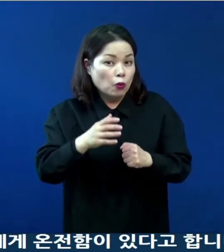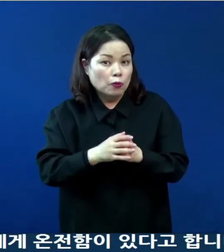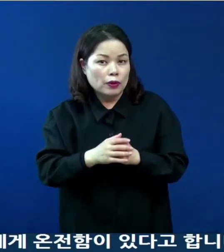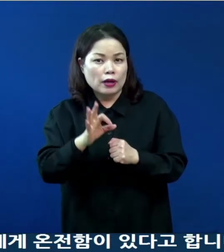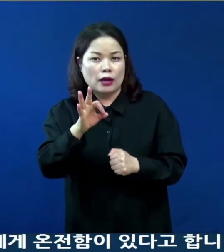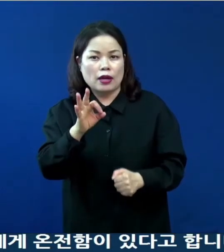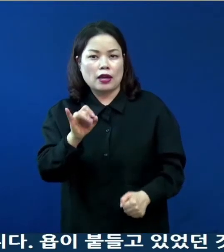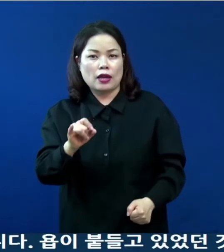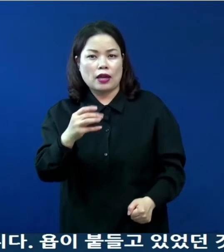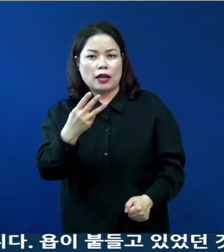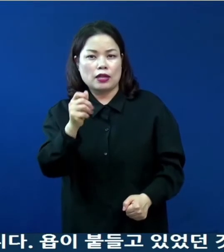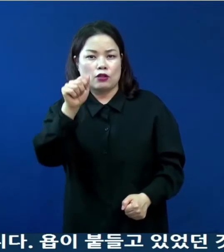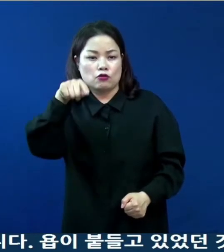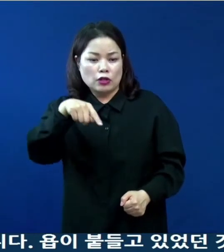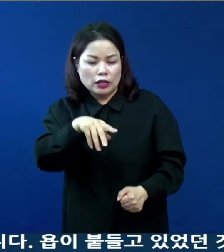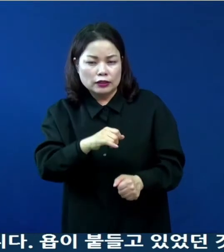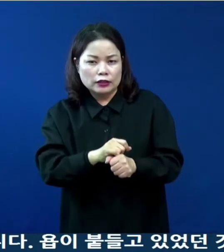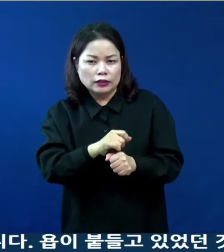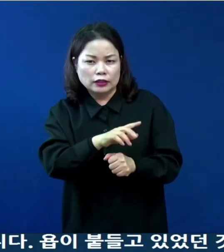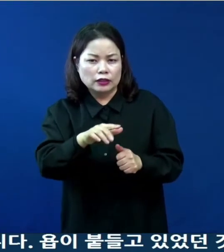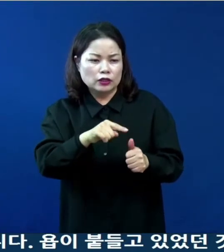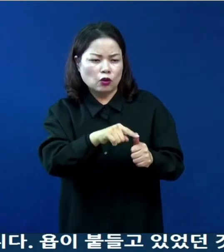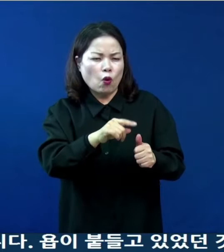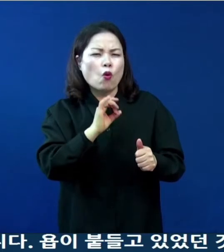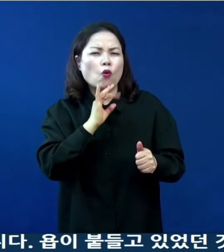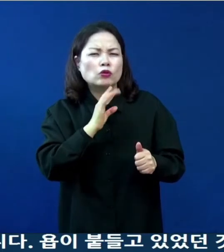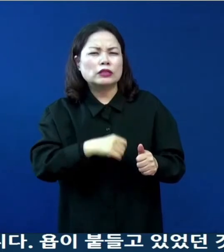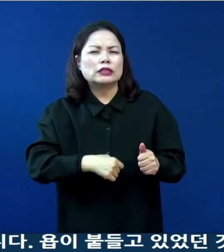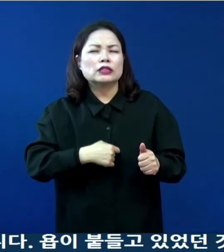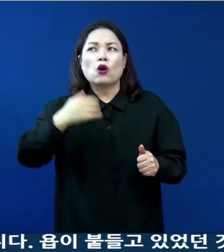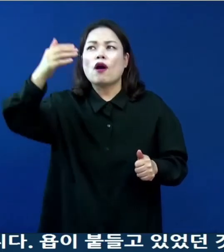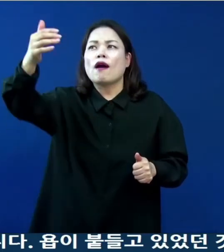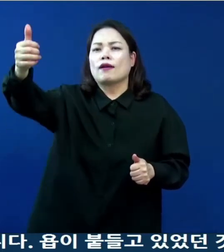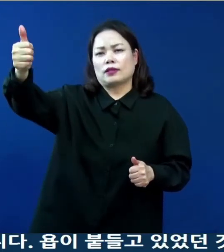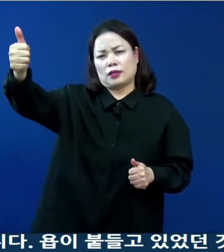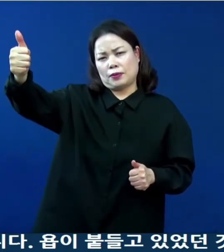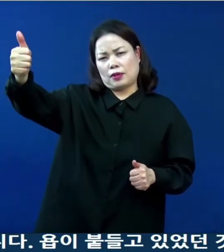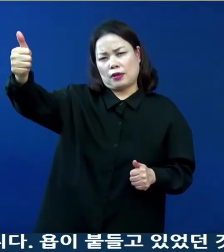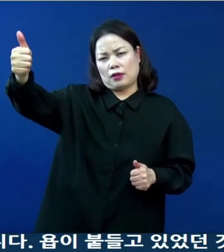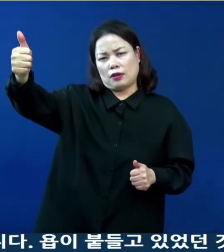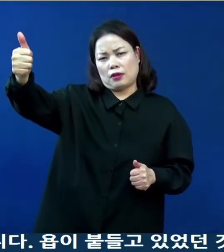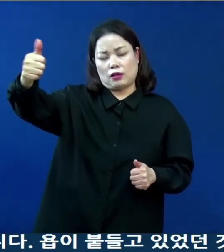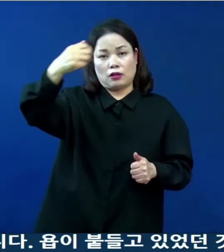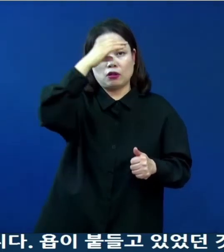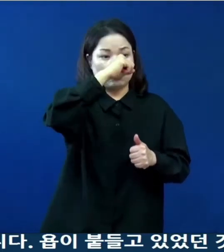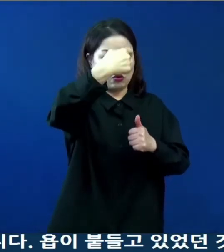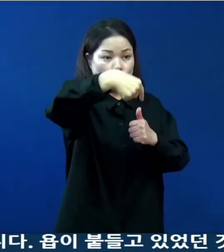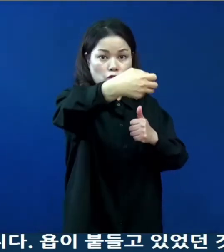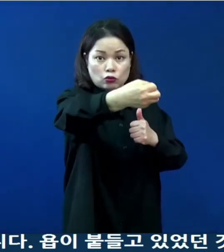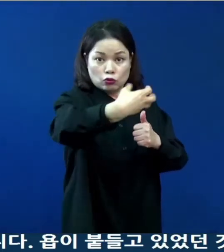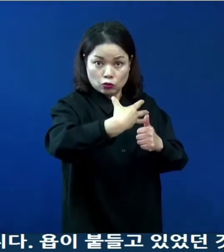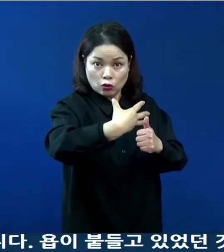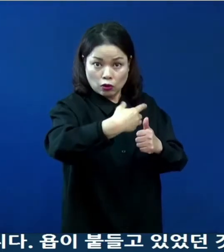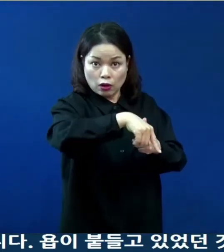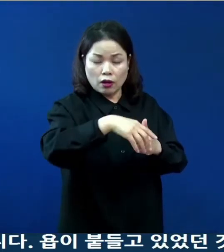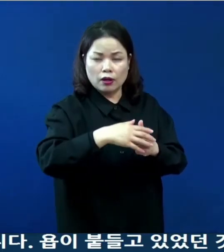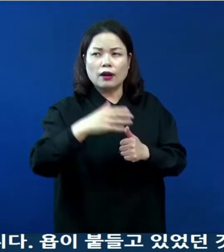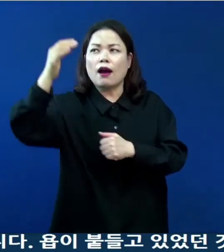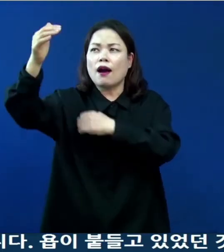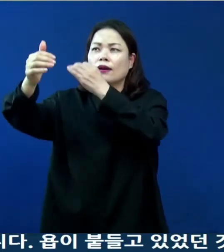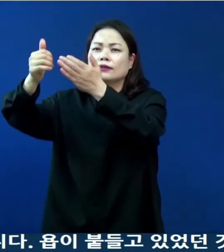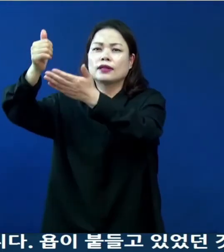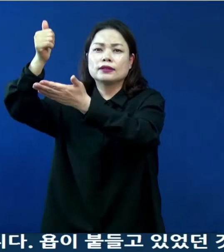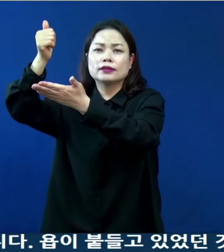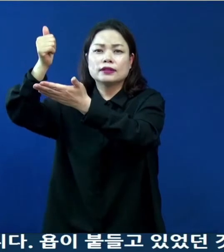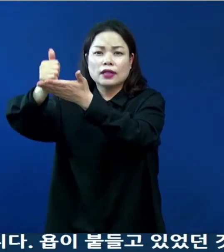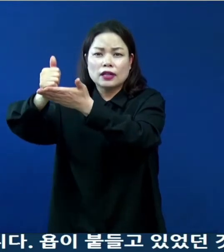사람이 나와서 욥에게 4번에 걸쳐서 오직 의로우신 분은 하나님이다 라고 교훈을 주고, 이어서 드디어